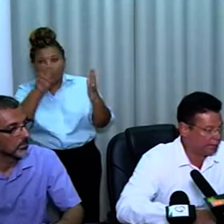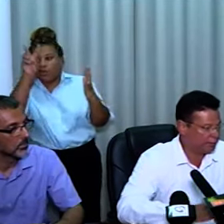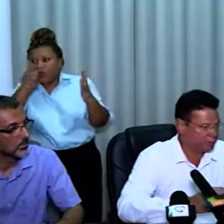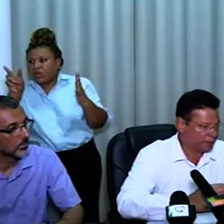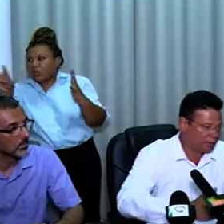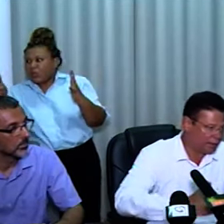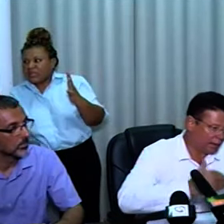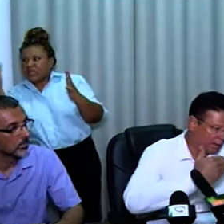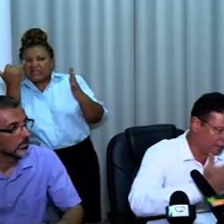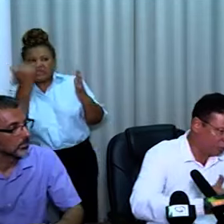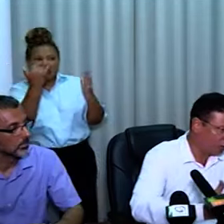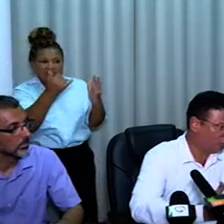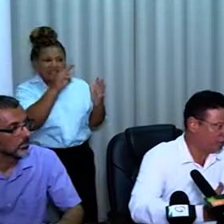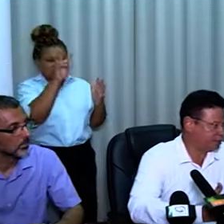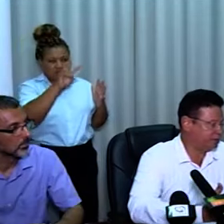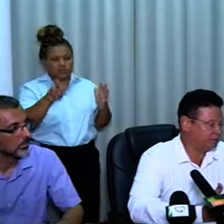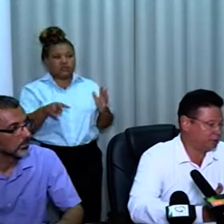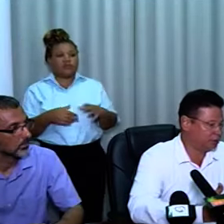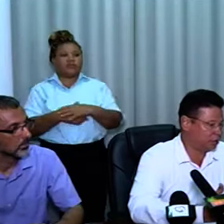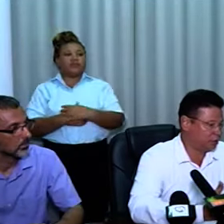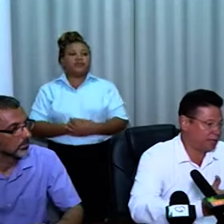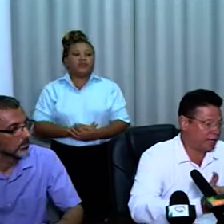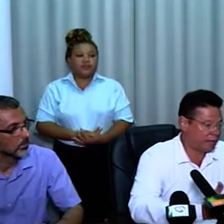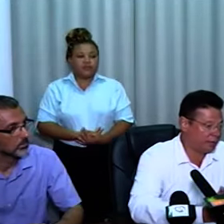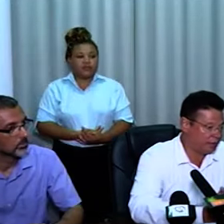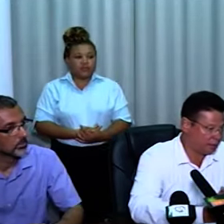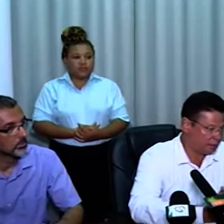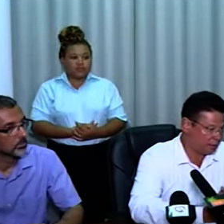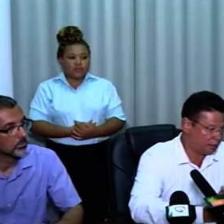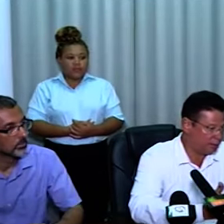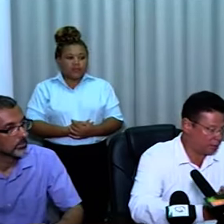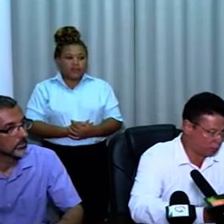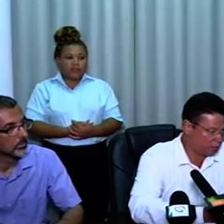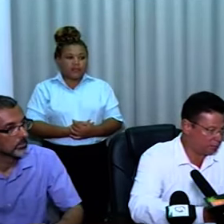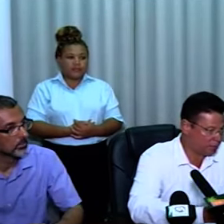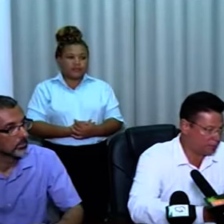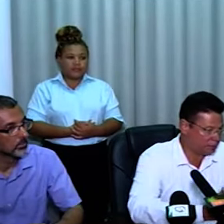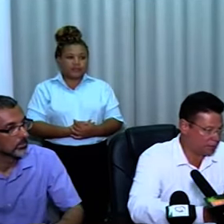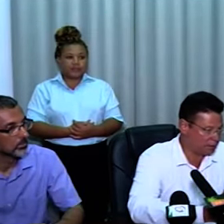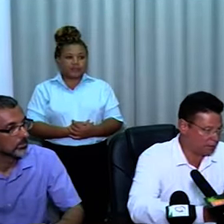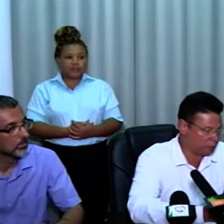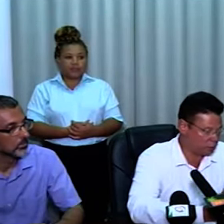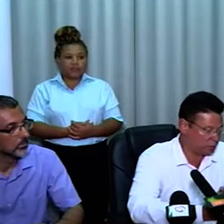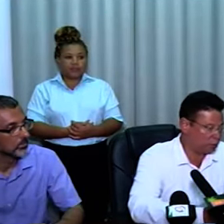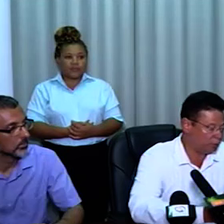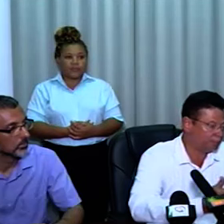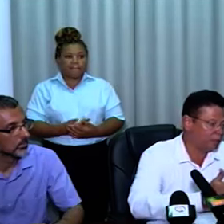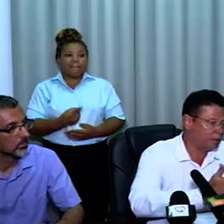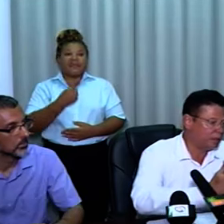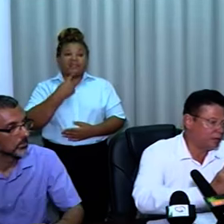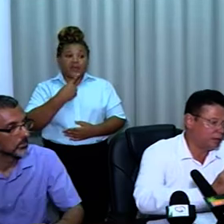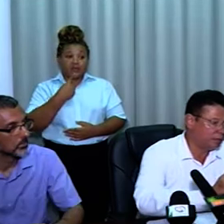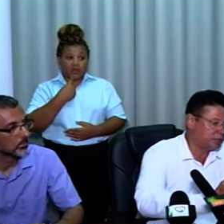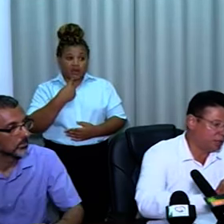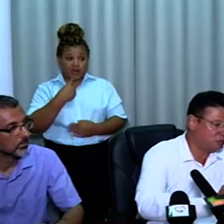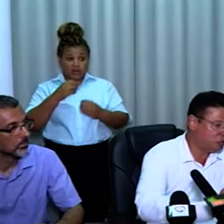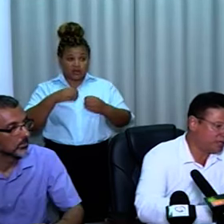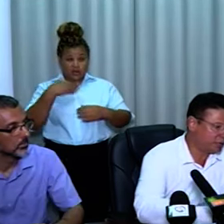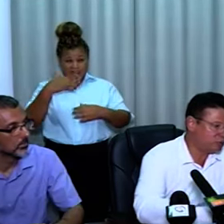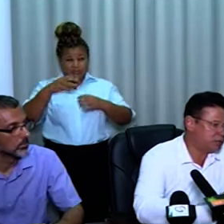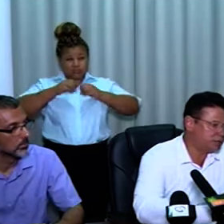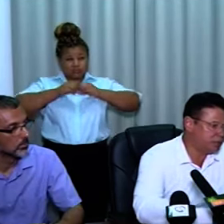cas, là, ou alors next level, qui inclut l'école, l'école. Mais c'est